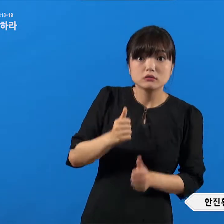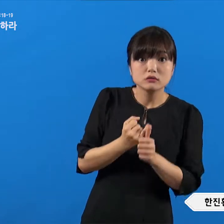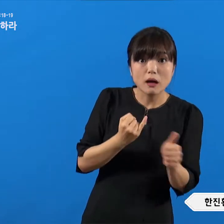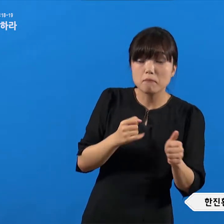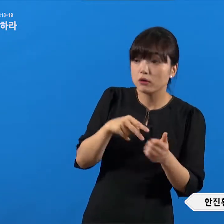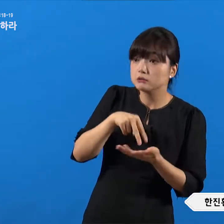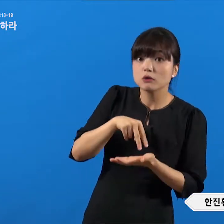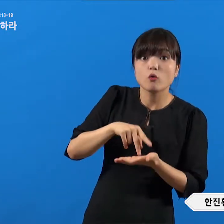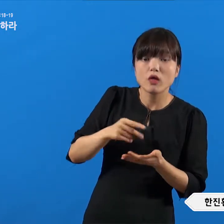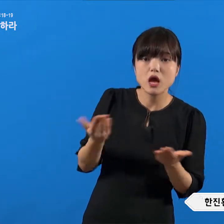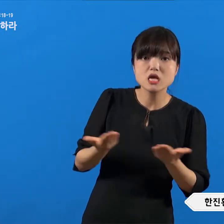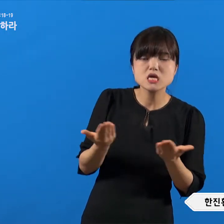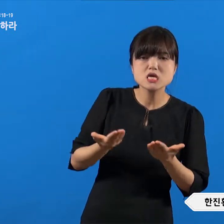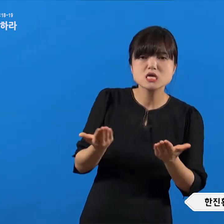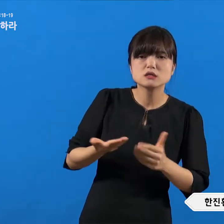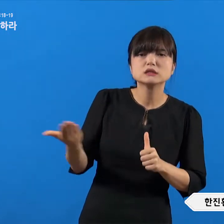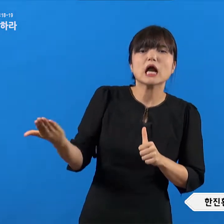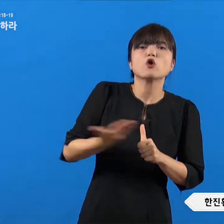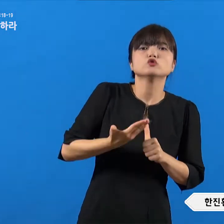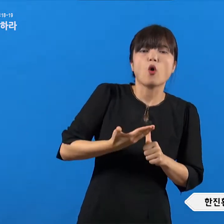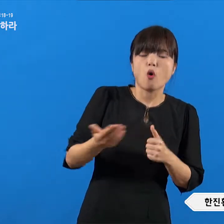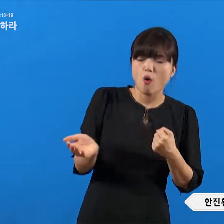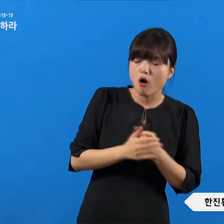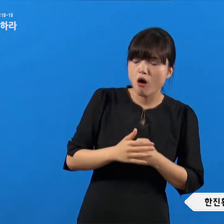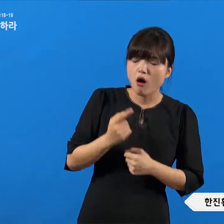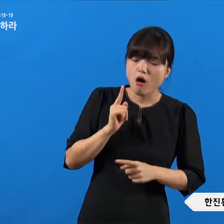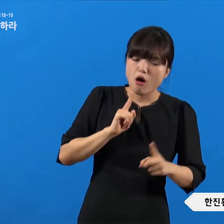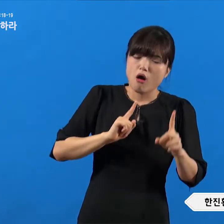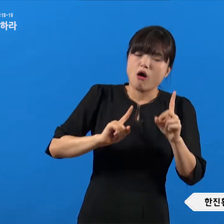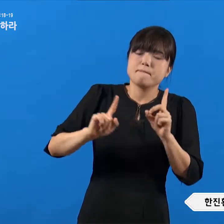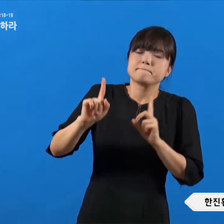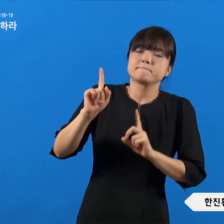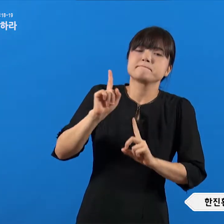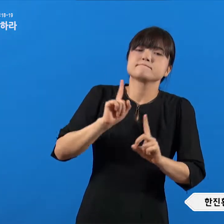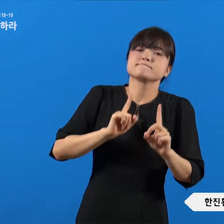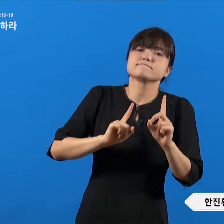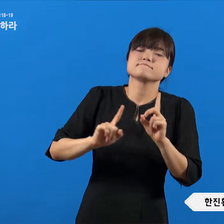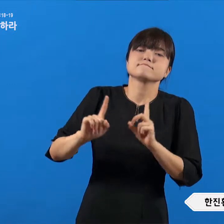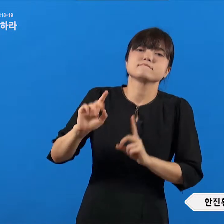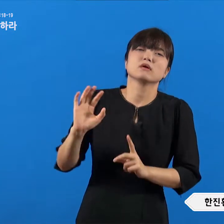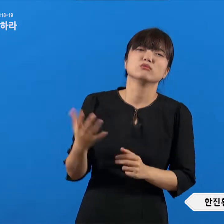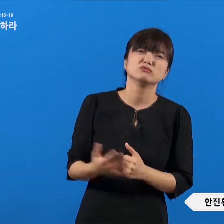실직간 가장에게는 비수처럼 와서 가슴에 와 꽂히는 것이죠.